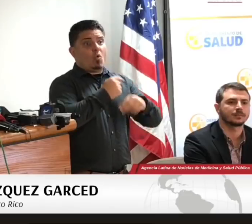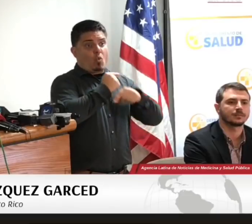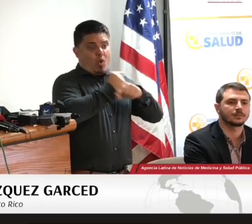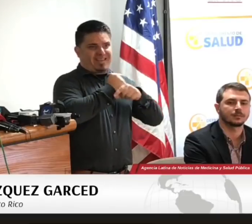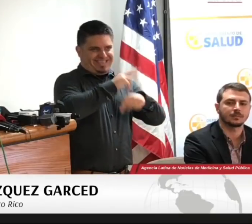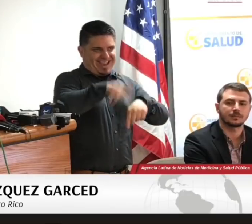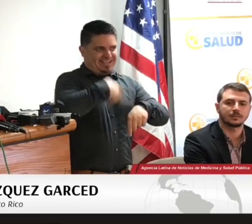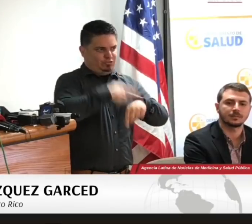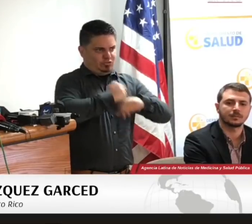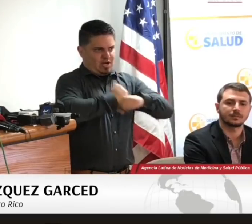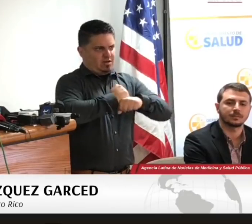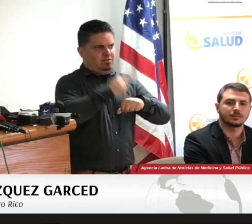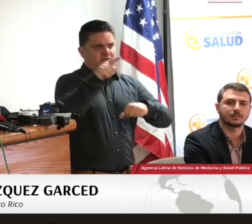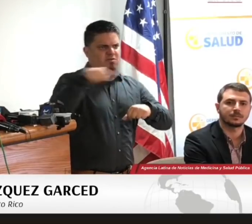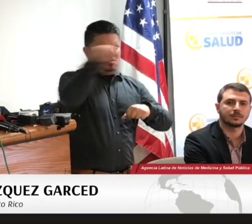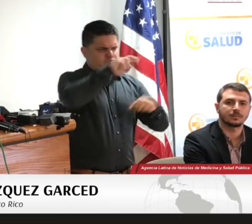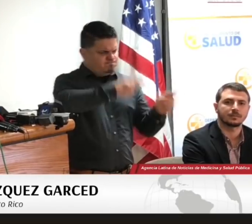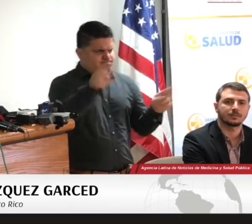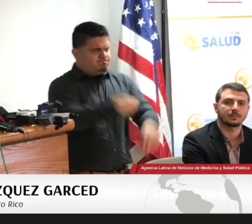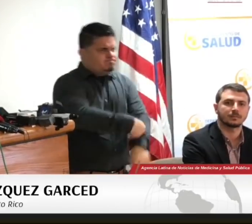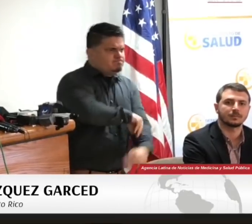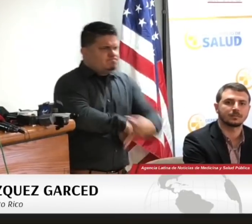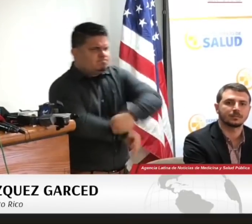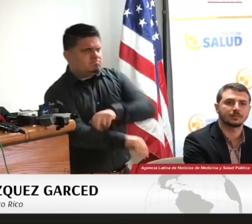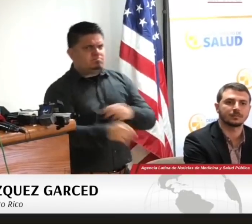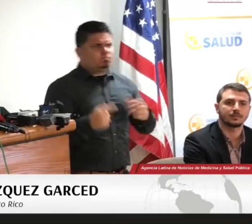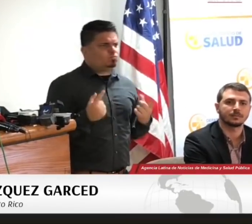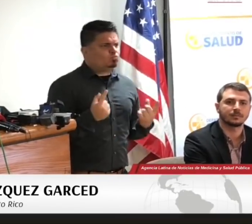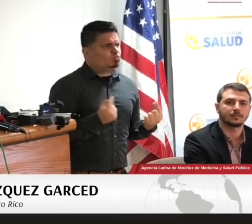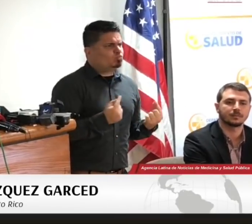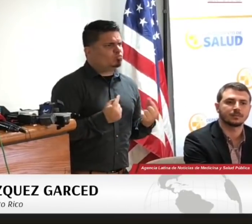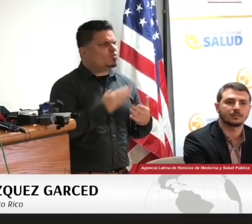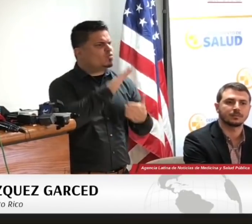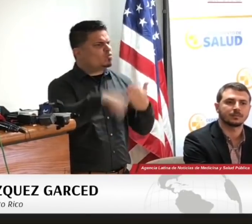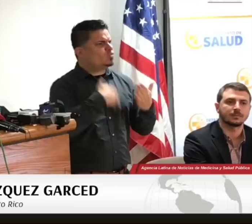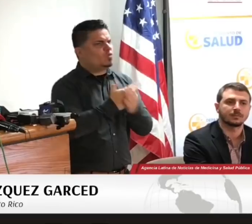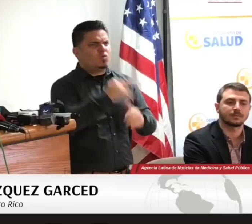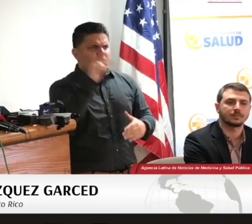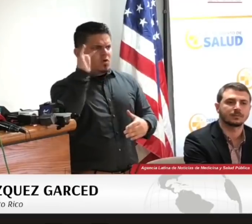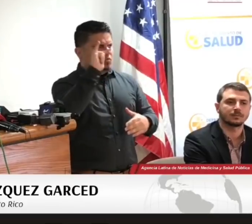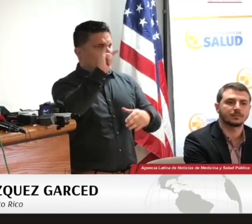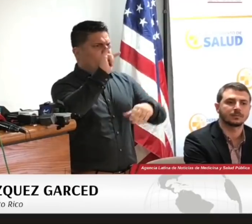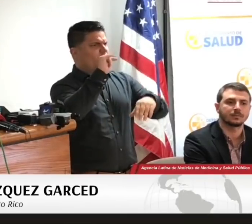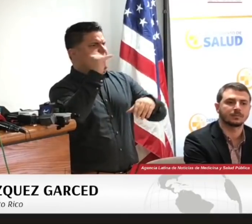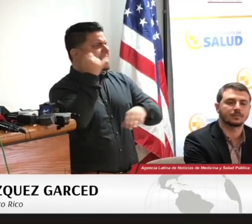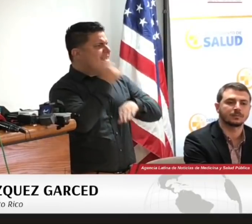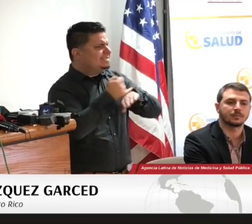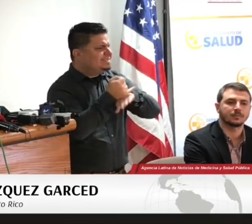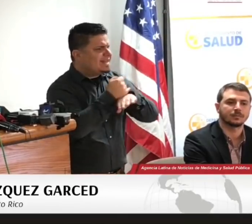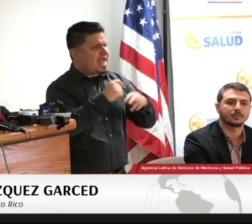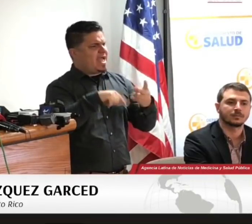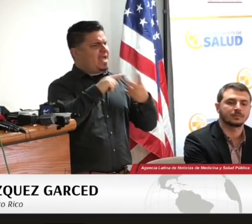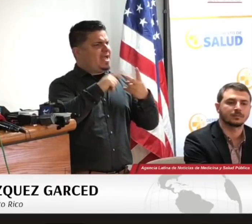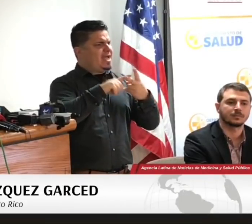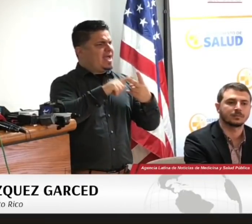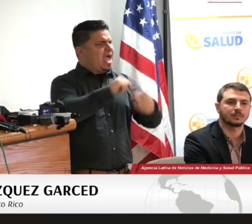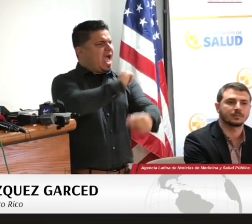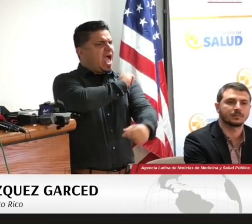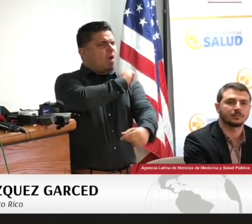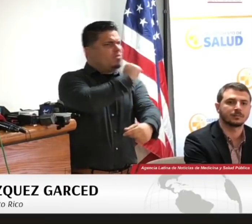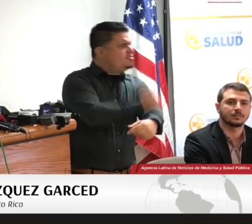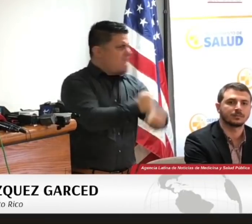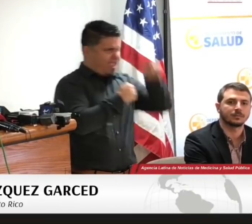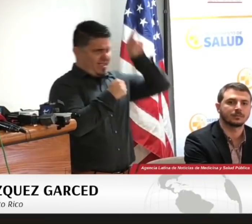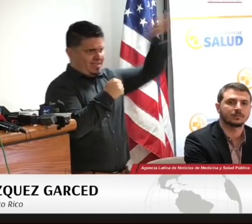para nosotros preparar en todos los aeropuertos, entiéndase Isla Verde, Aguadilla, Mercedita y